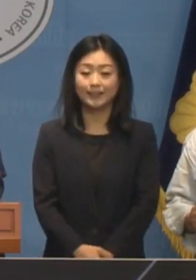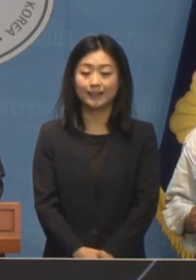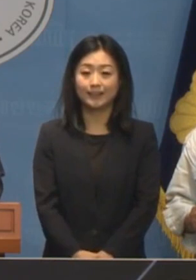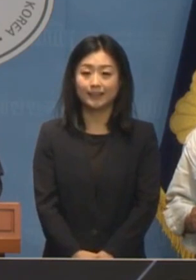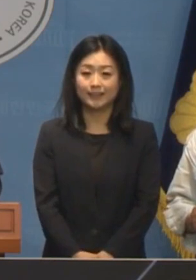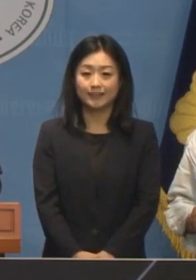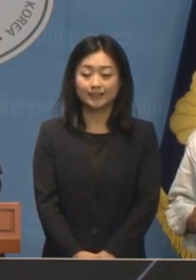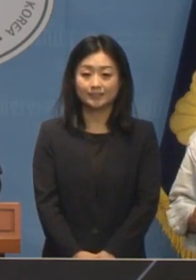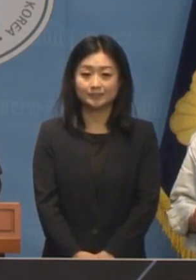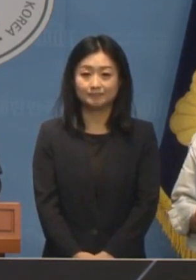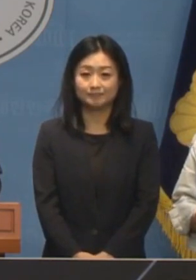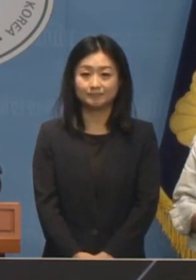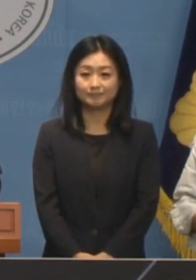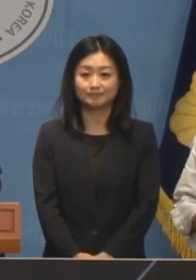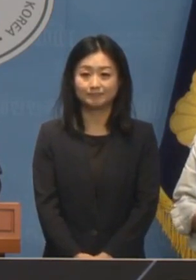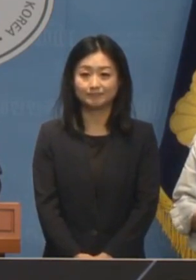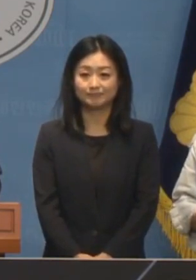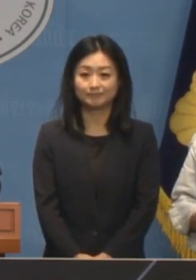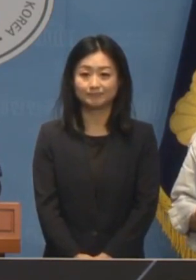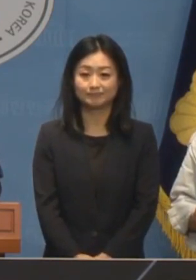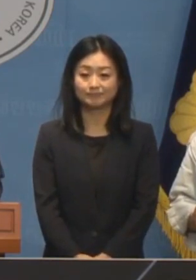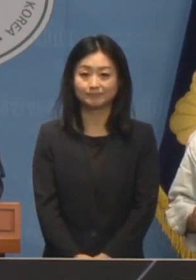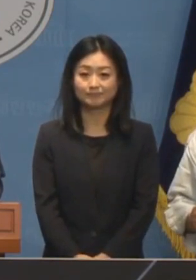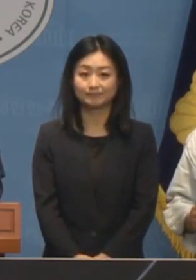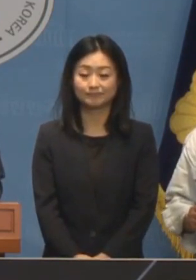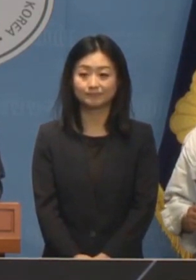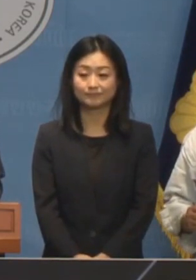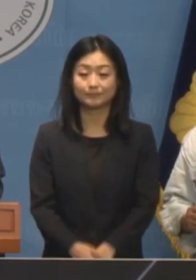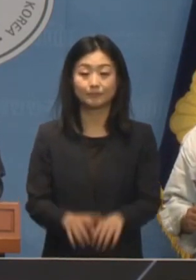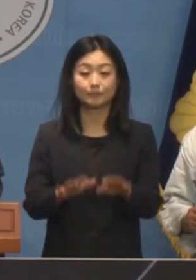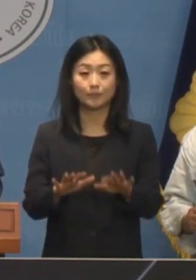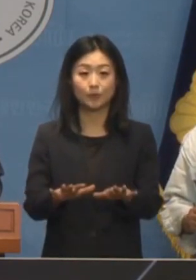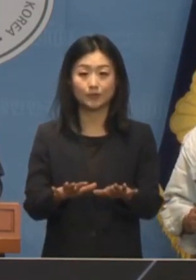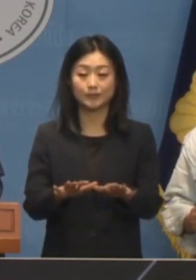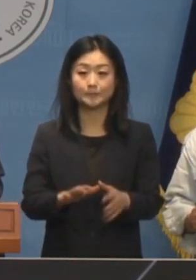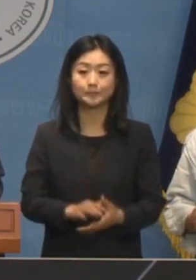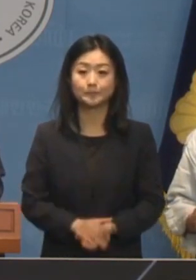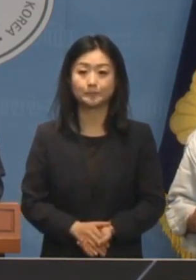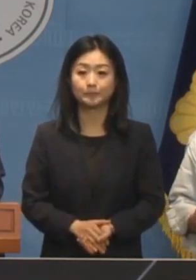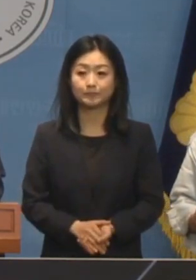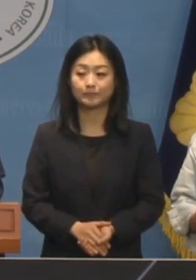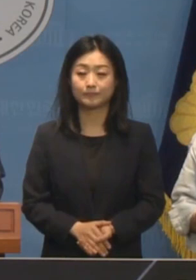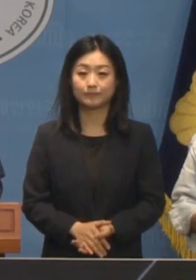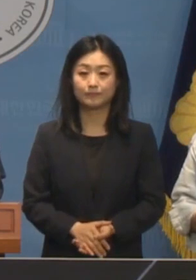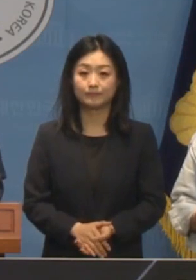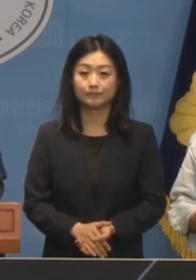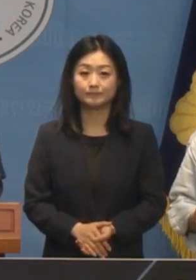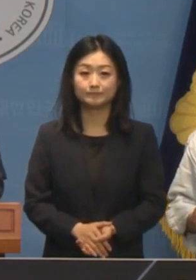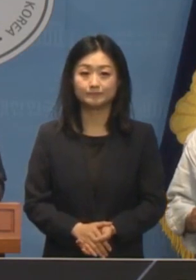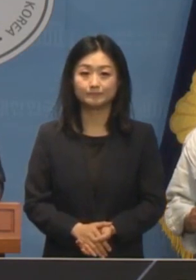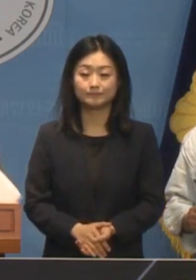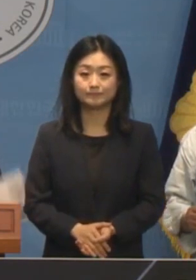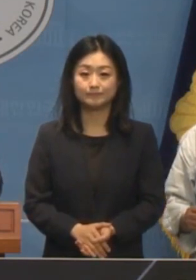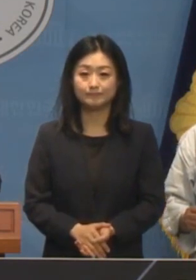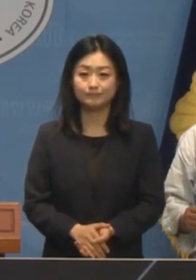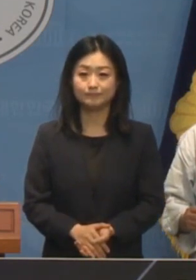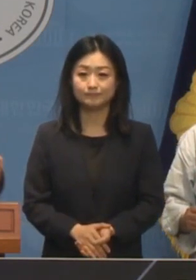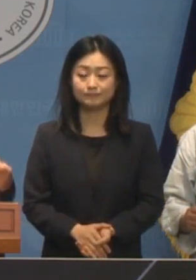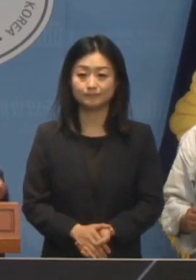발언자들 나오셔서 기자회견을 하겠습니다. 오늘 첫 번째